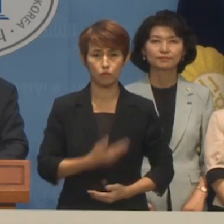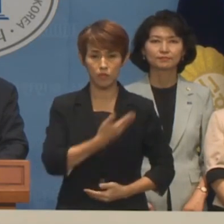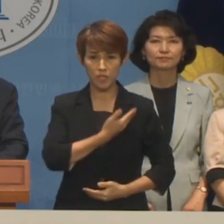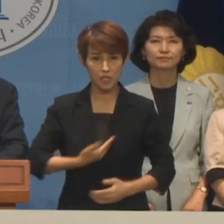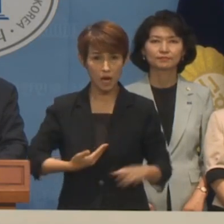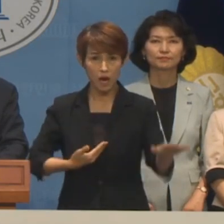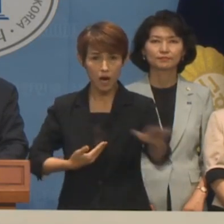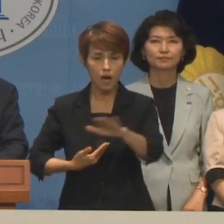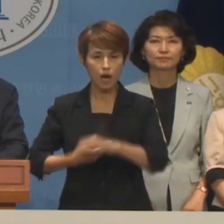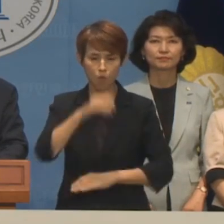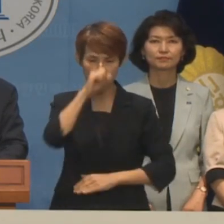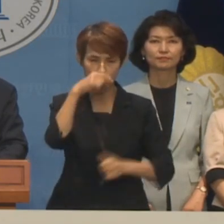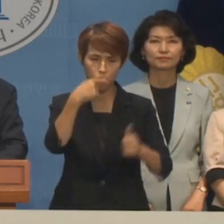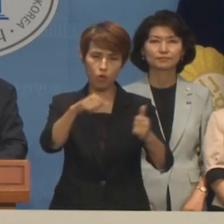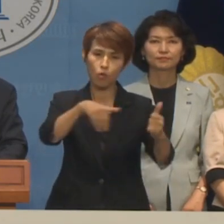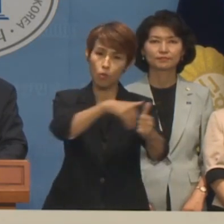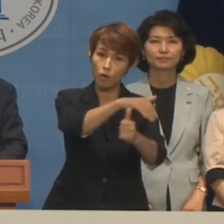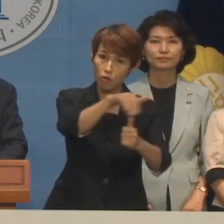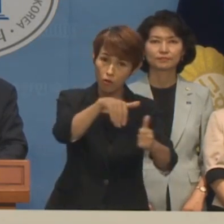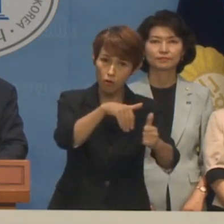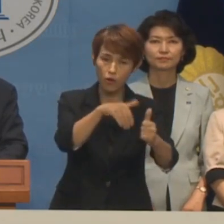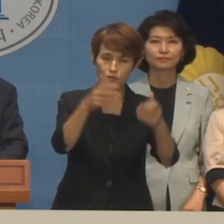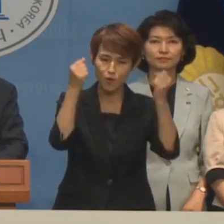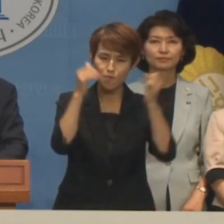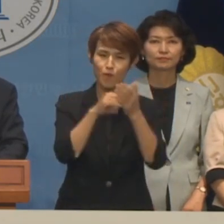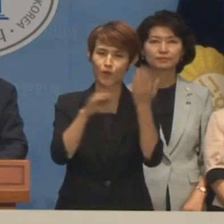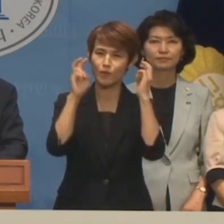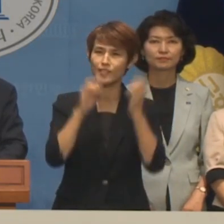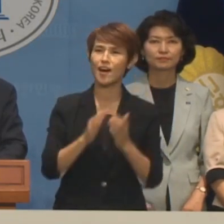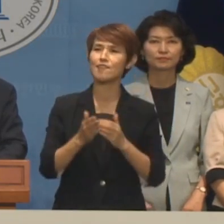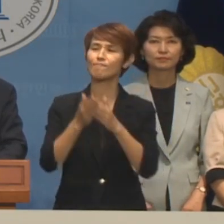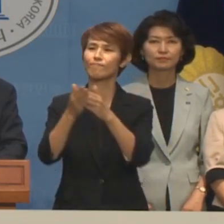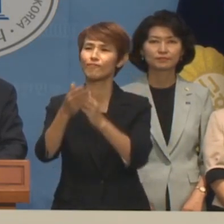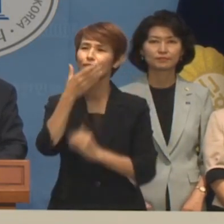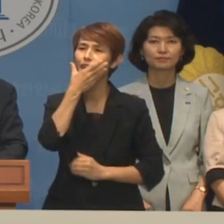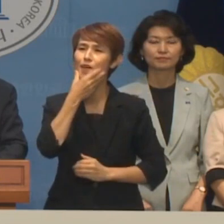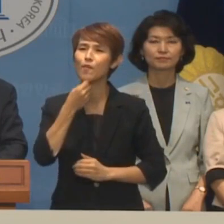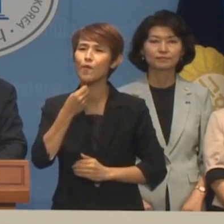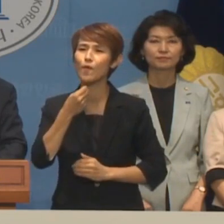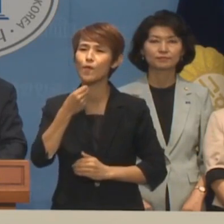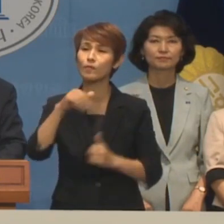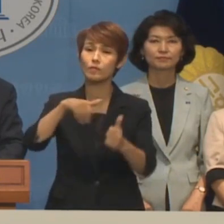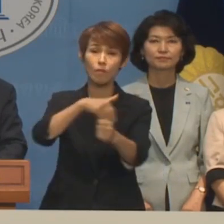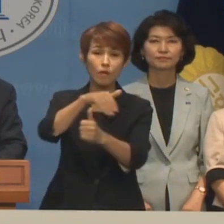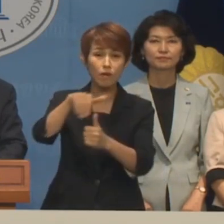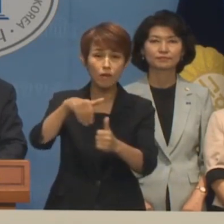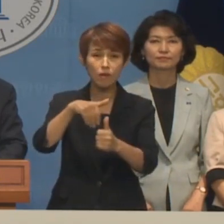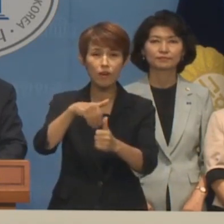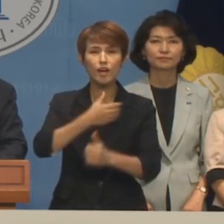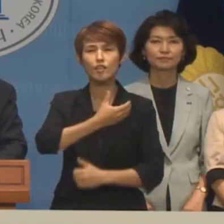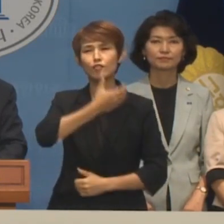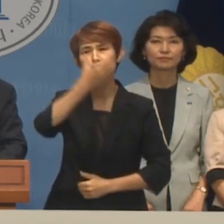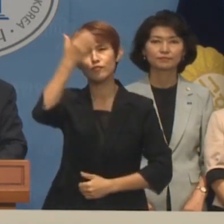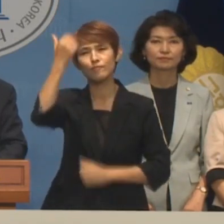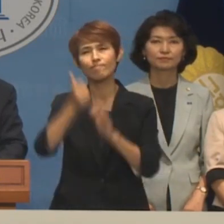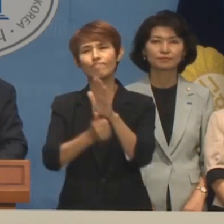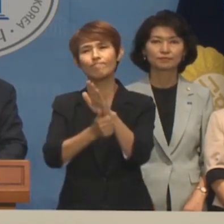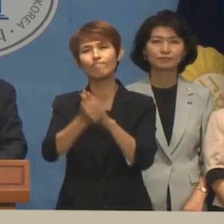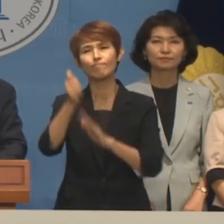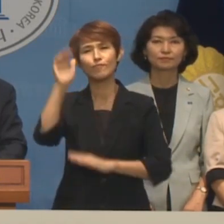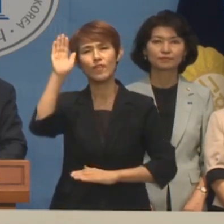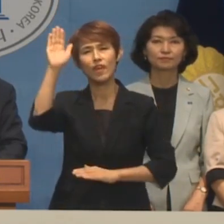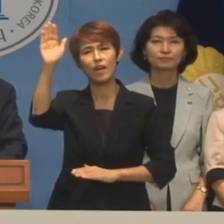제자들은 양질의 교육 환경, 졸업 후 취업, 행복한 정주 여건, 꿈과 희망찬